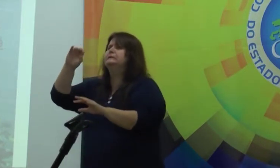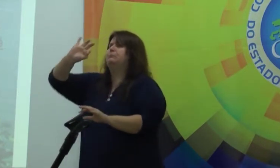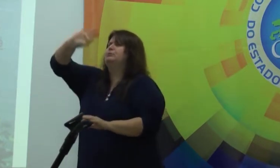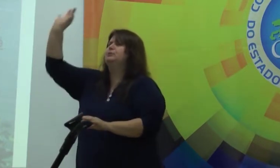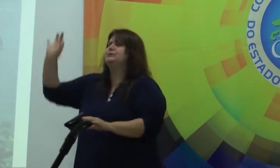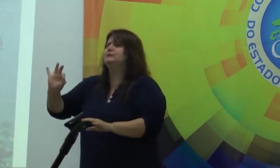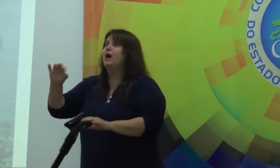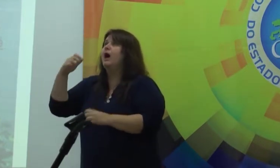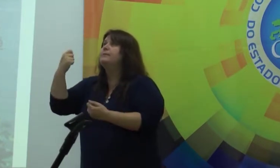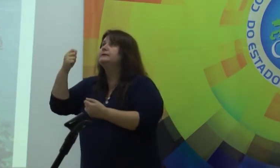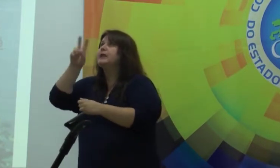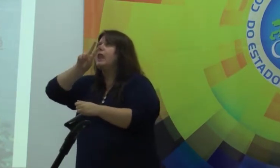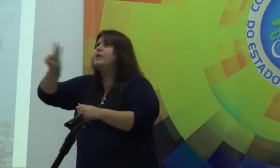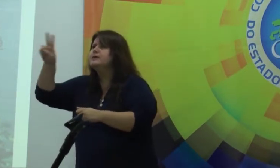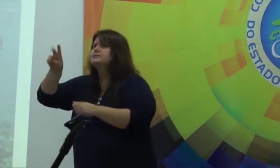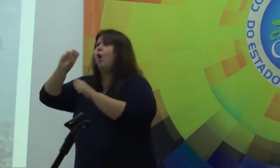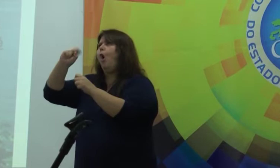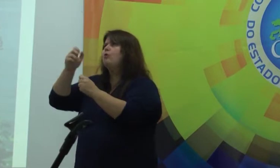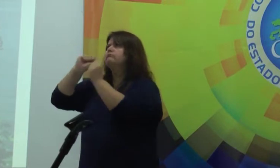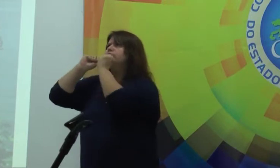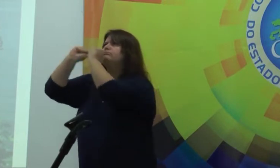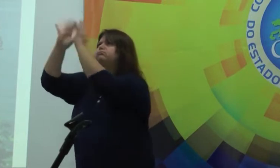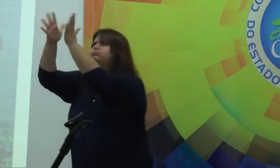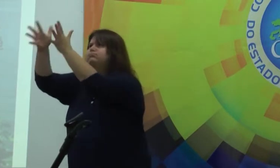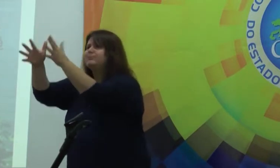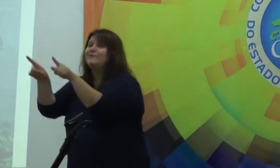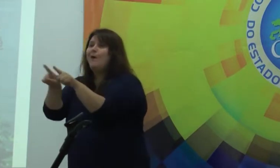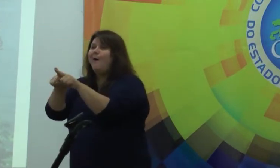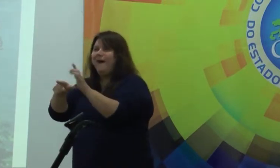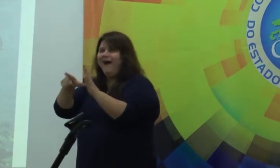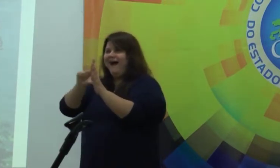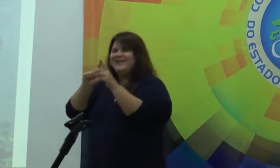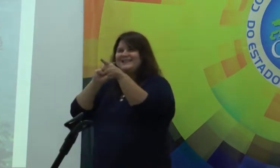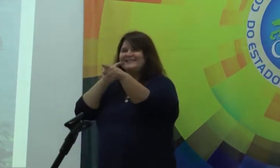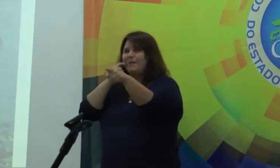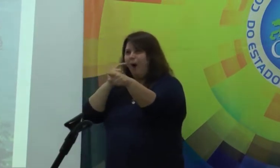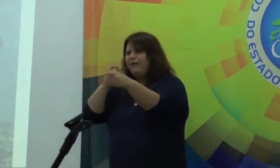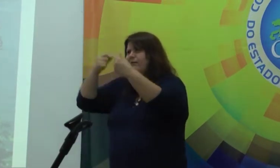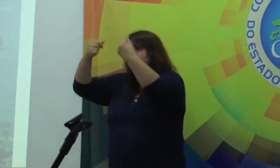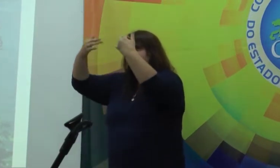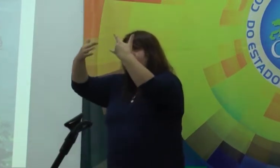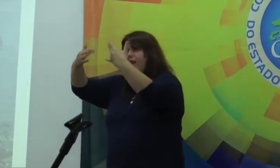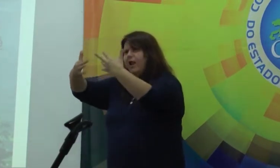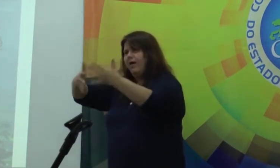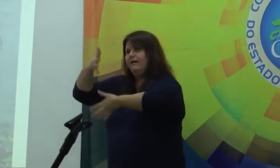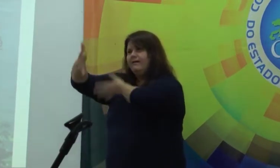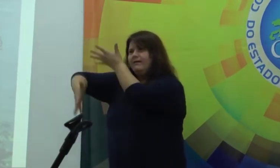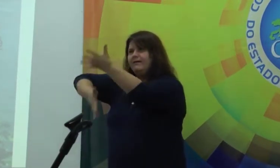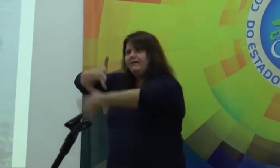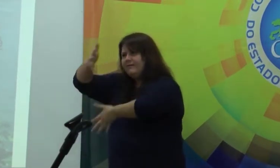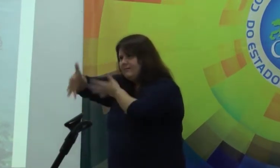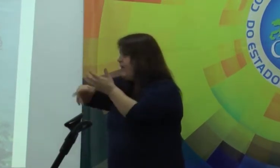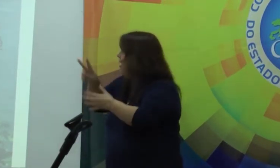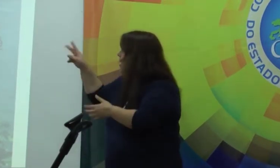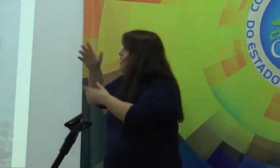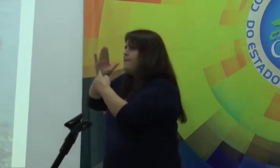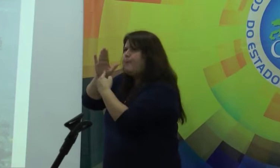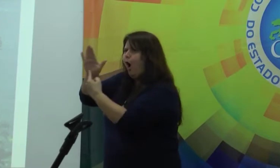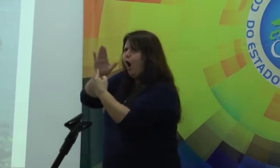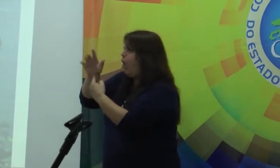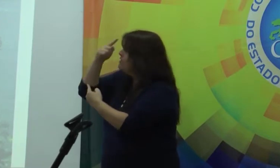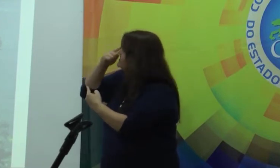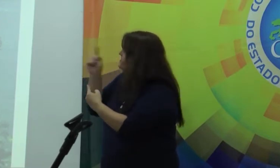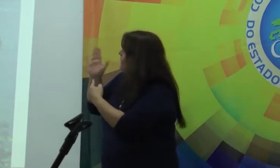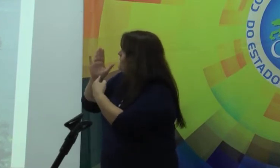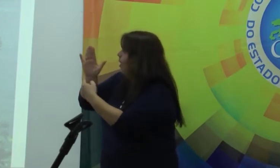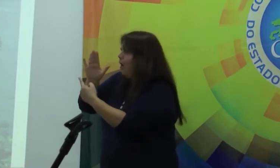visual. Você tem, entende mais ou menos, tá? Mas se tivesse legenda em Libras, poxa, a Simone fez